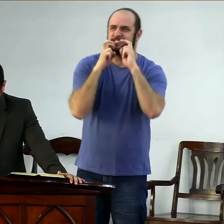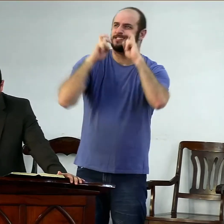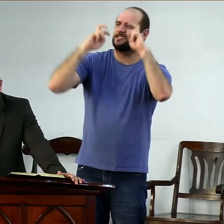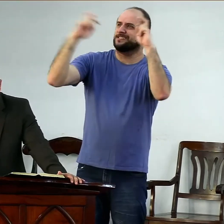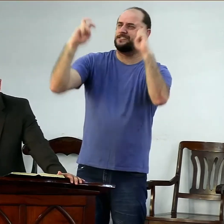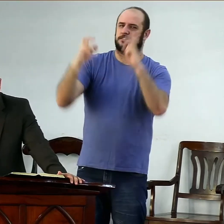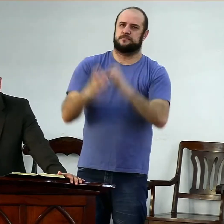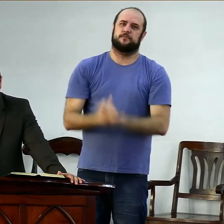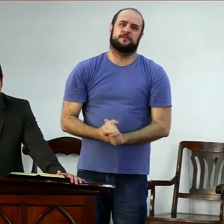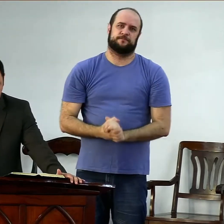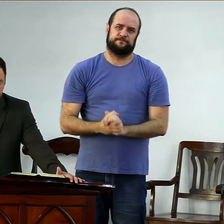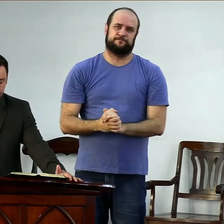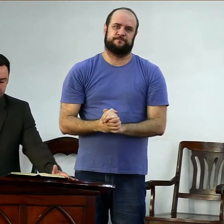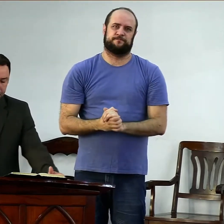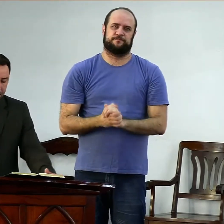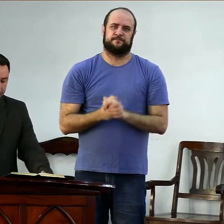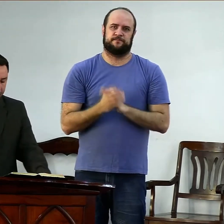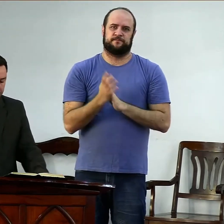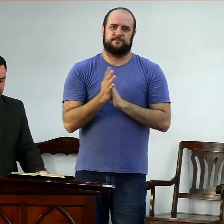Ele.